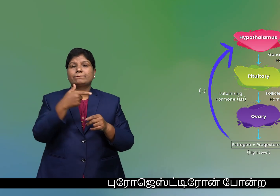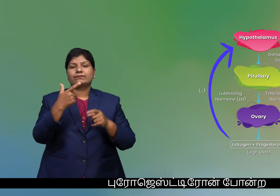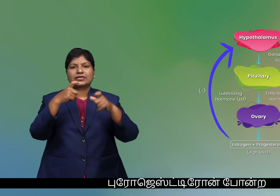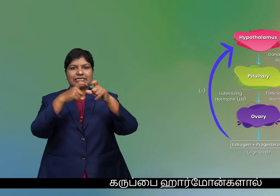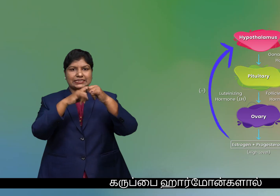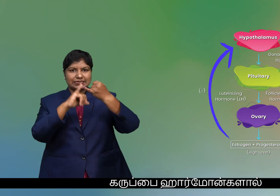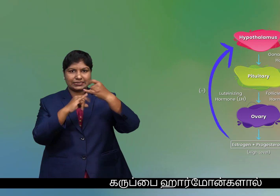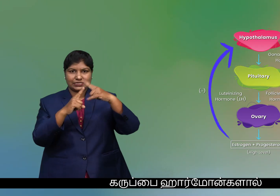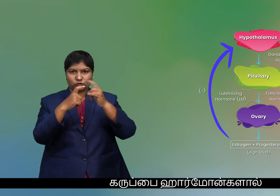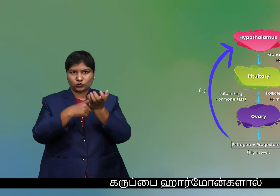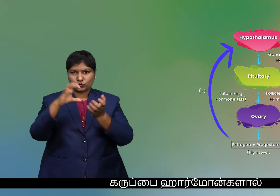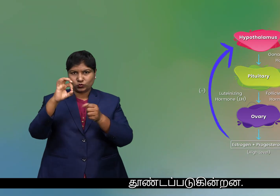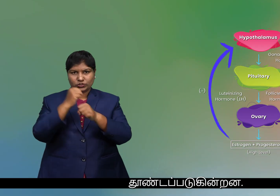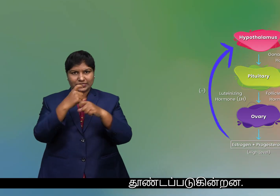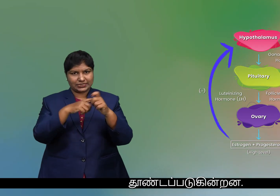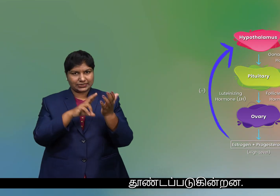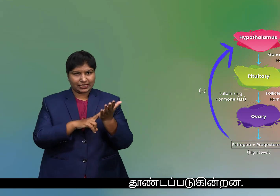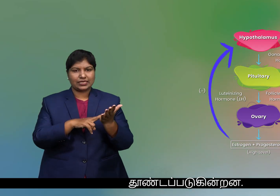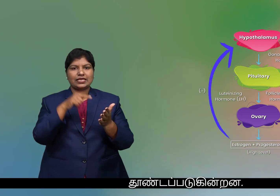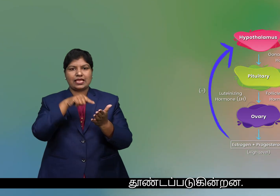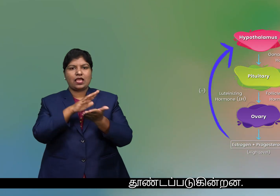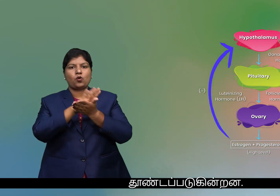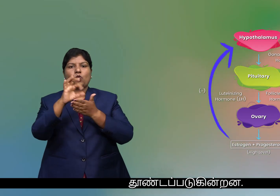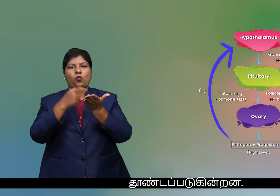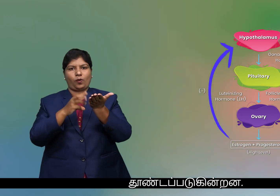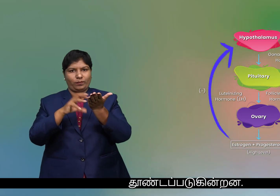புரோஜெஸ்டரோன் போன்ற கருப்பை ஹார்மோன்களால் தூண்டப்படுகின்றன.